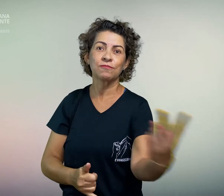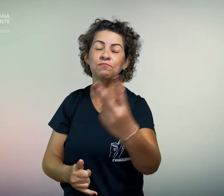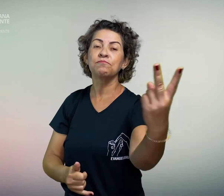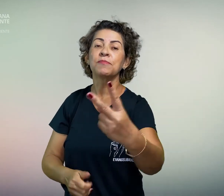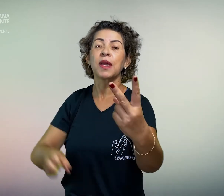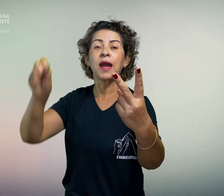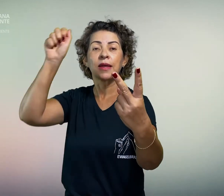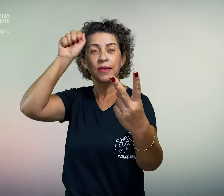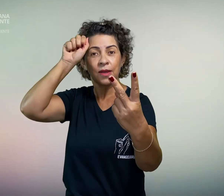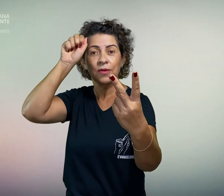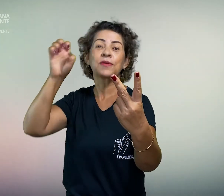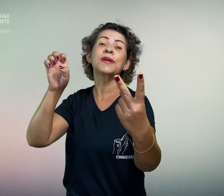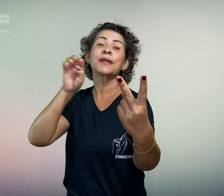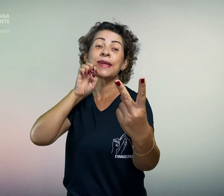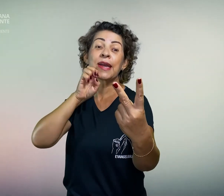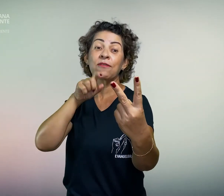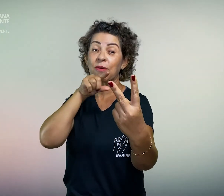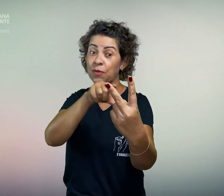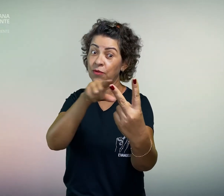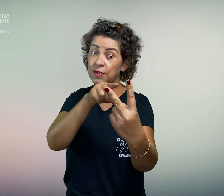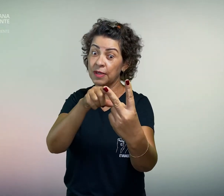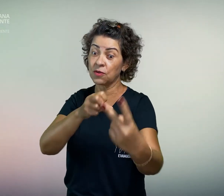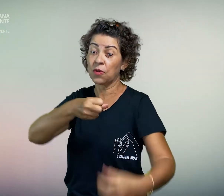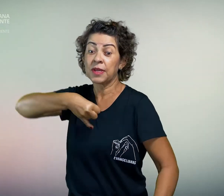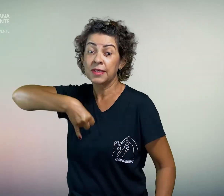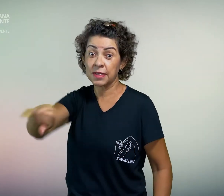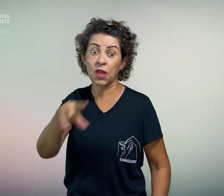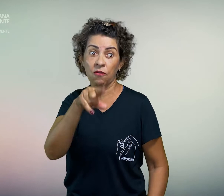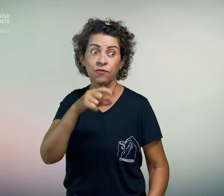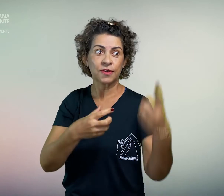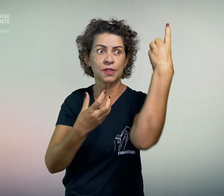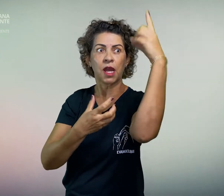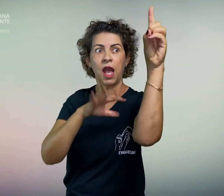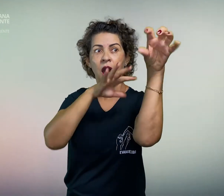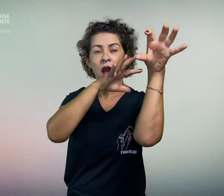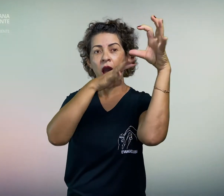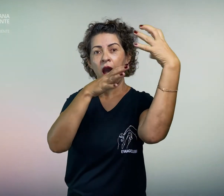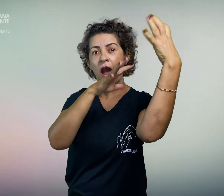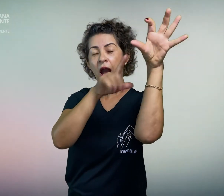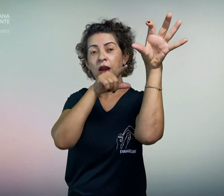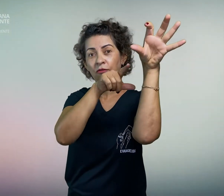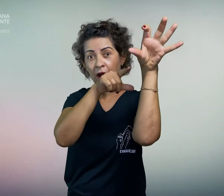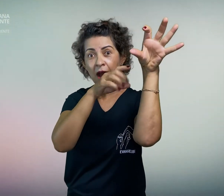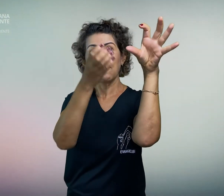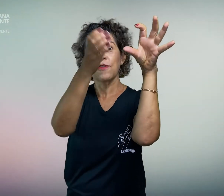Deus havia dito que se eles comessem daquele fruto, morreriam.